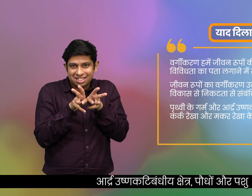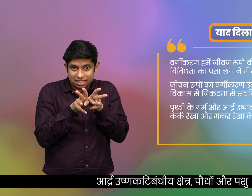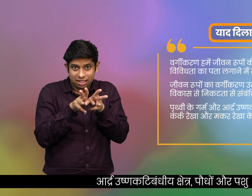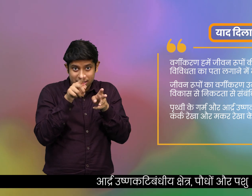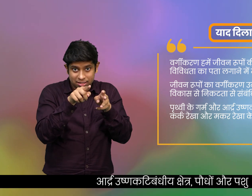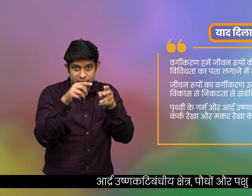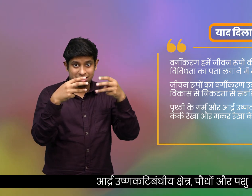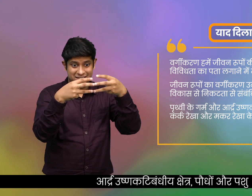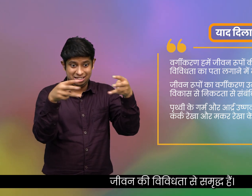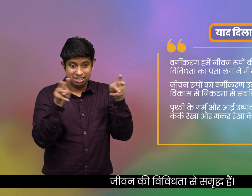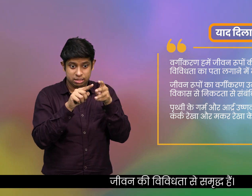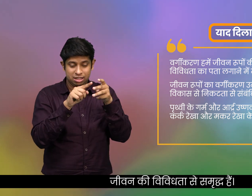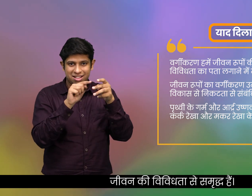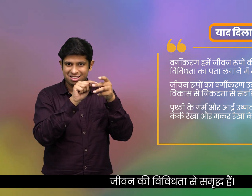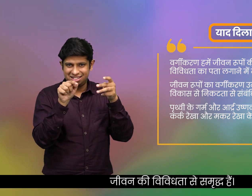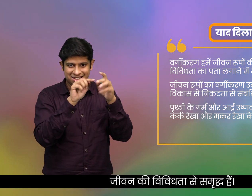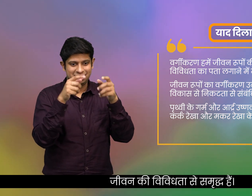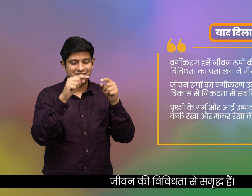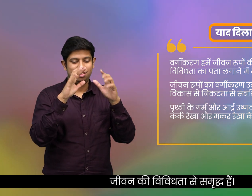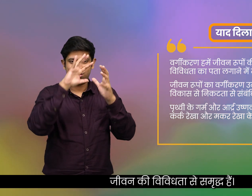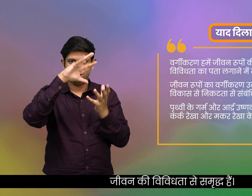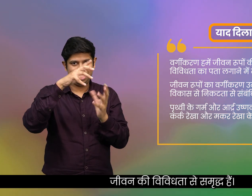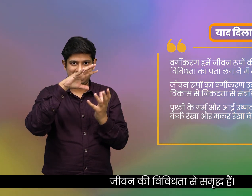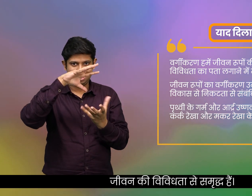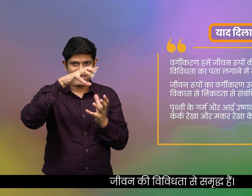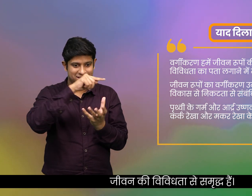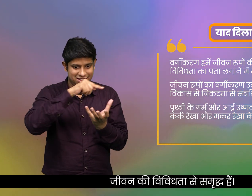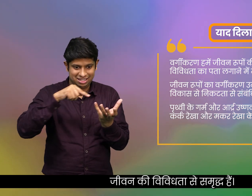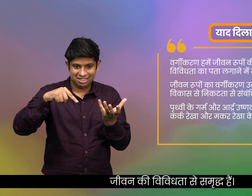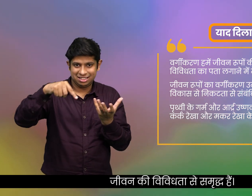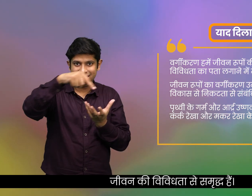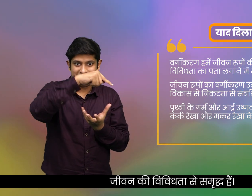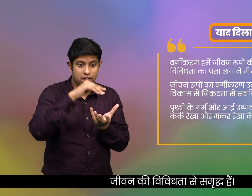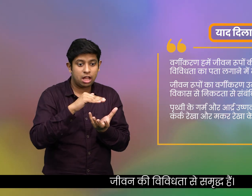और पशु जीवन की विविधता से समृद्ध है।